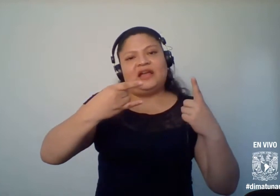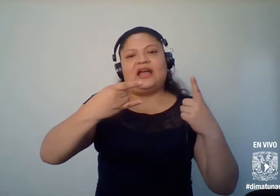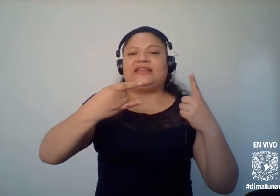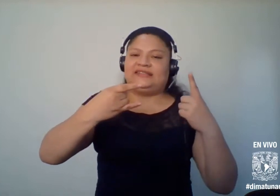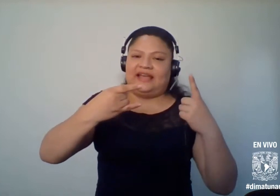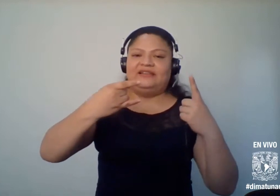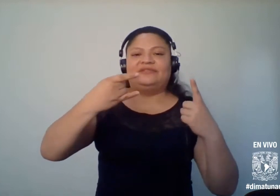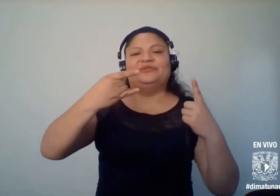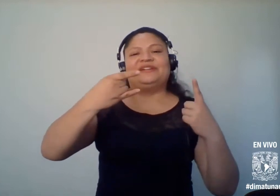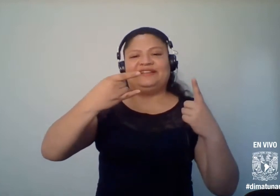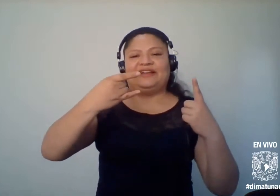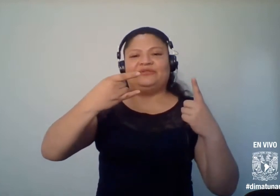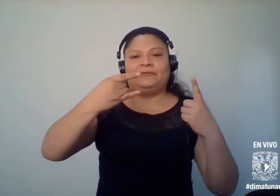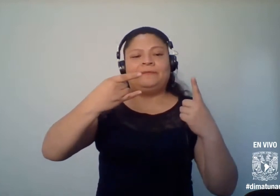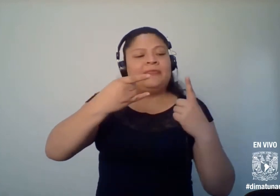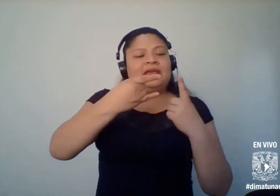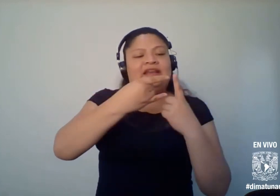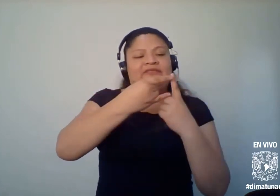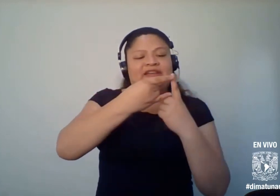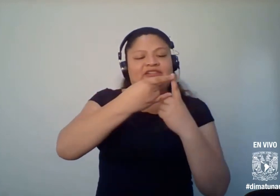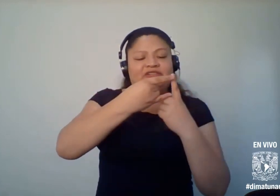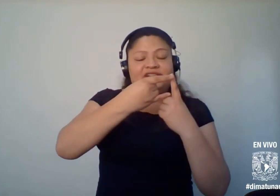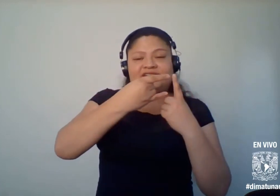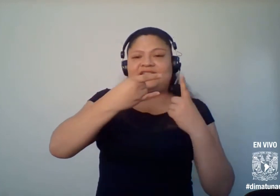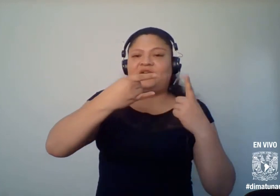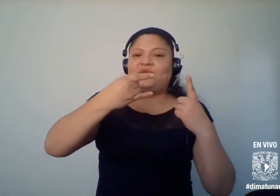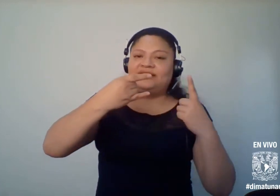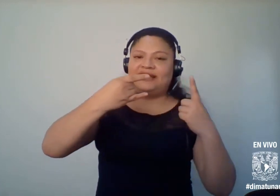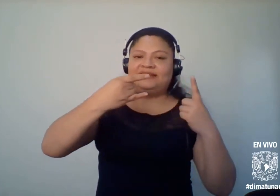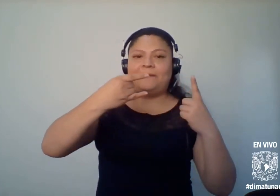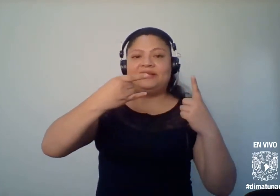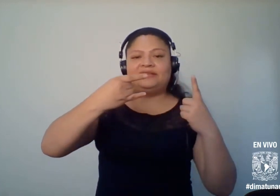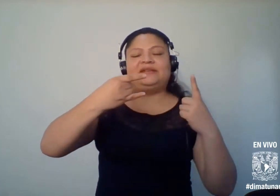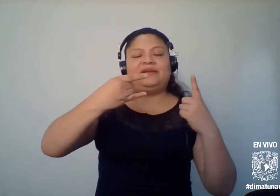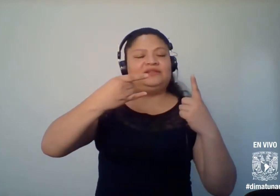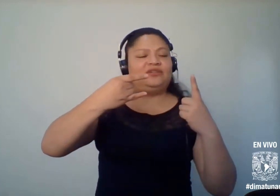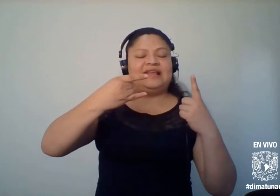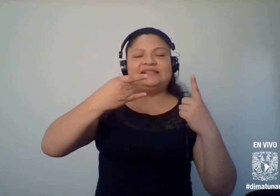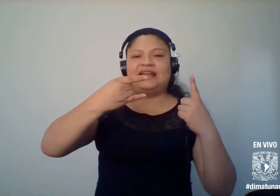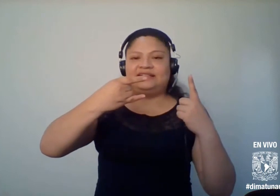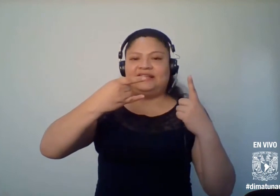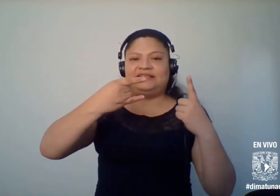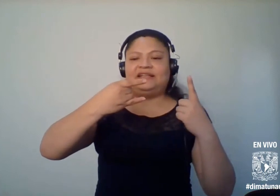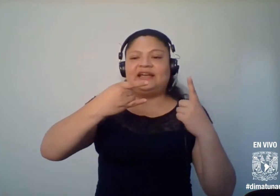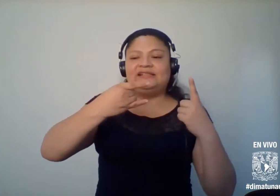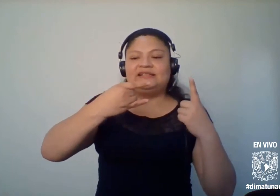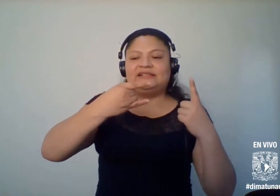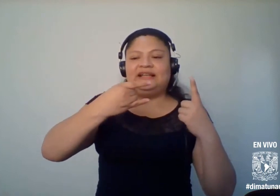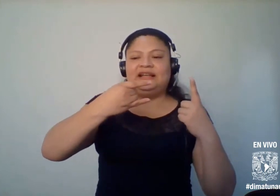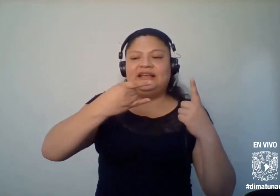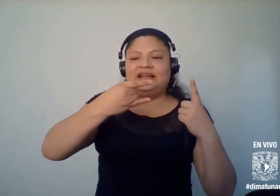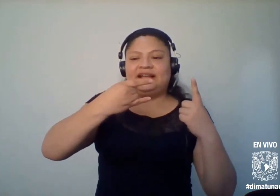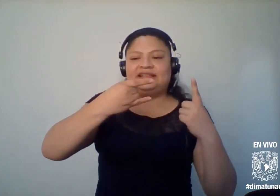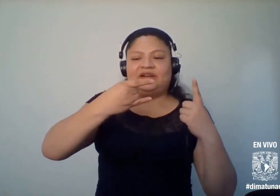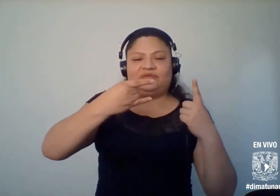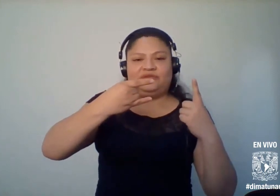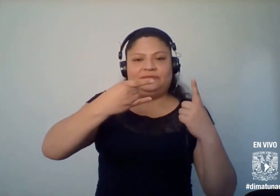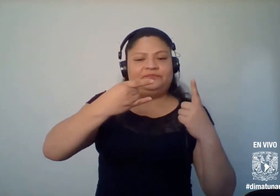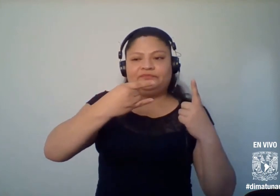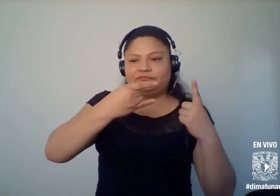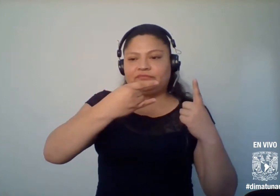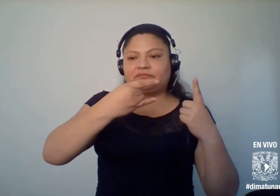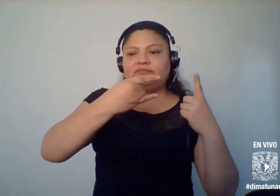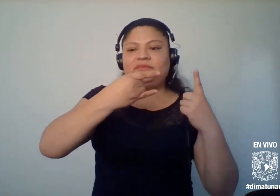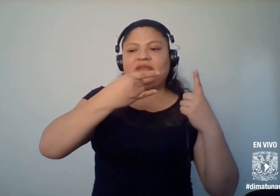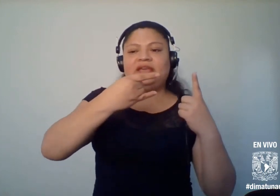decir quizá un rectángulo. En efecto, si se dan cuenta, también se ven todas las características del rectángulo.